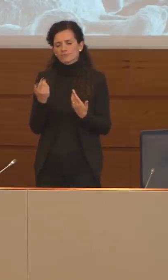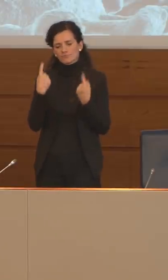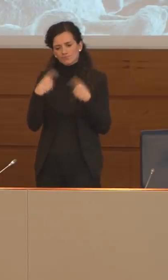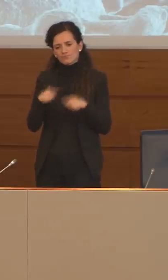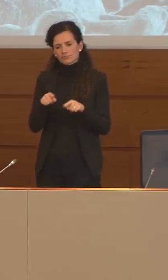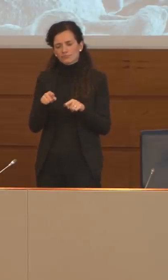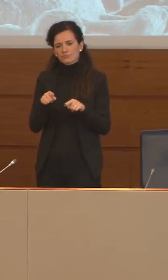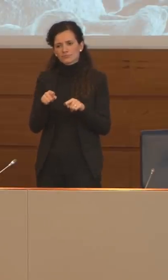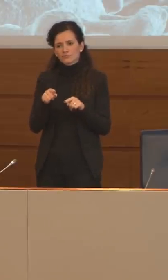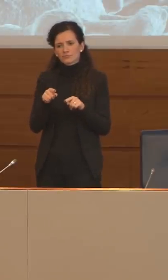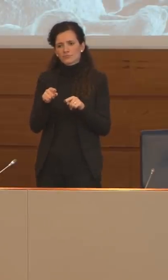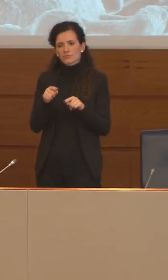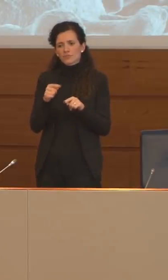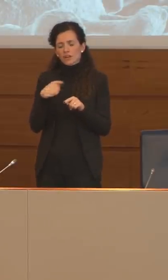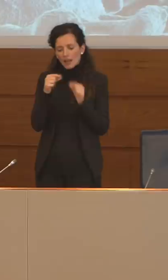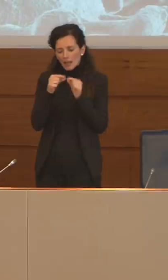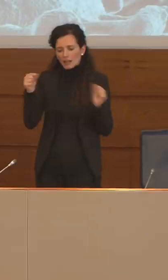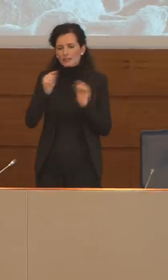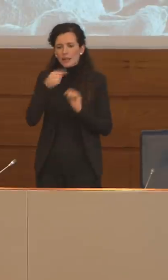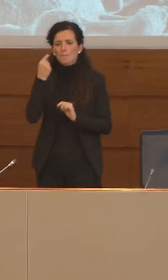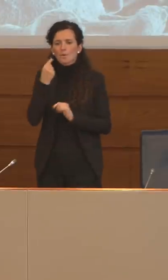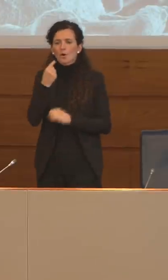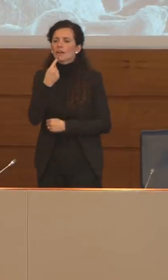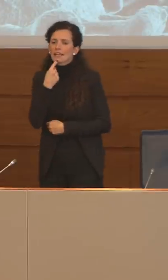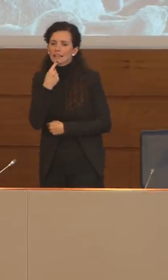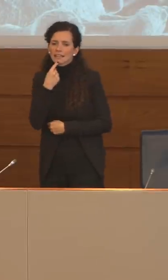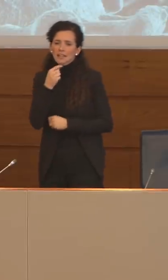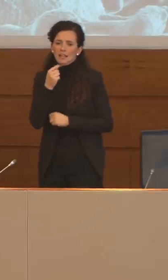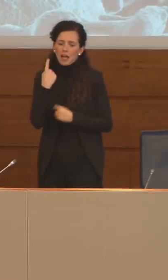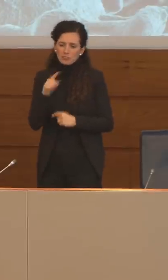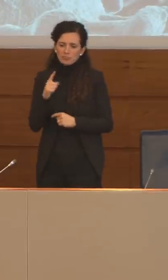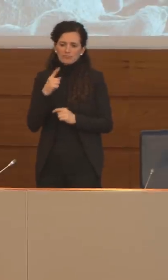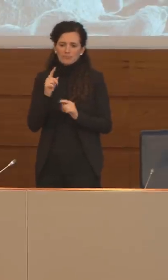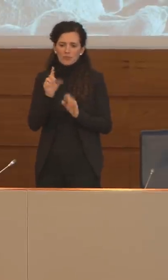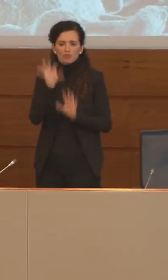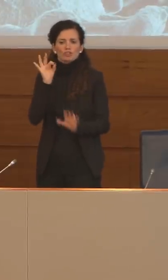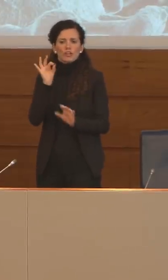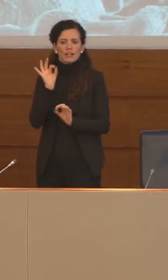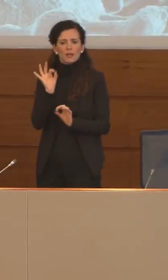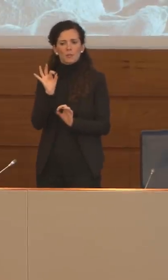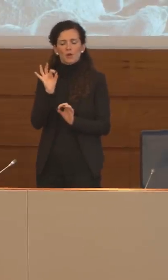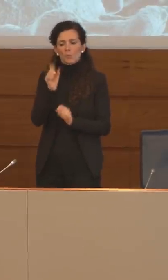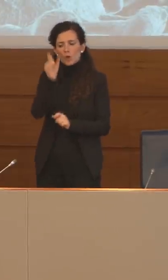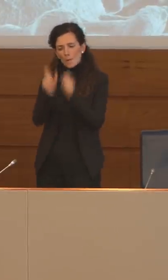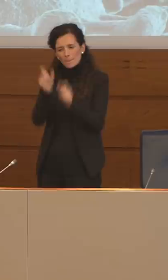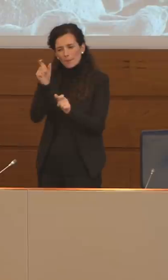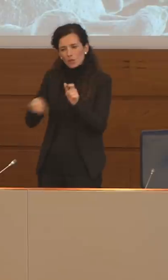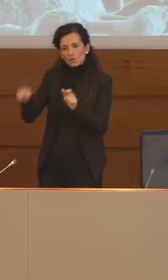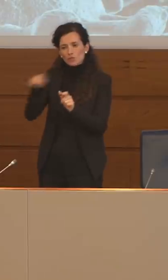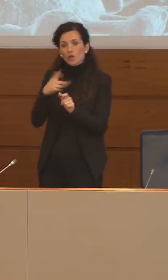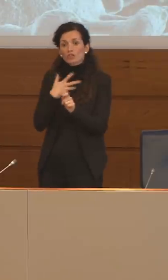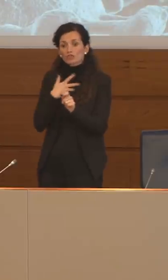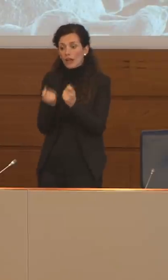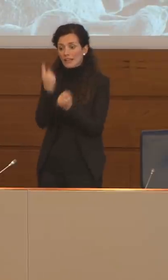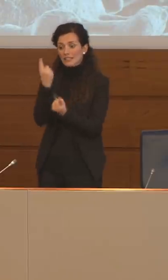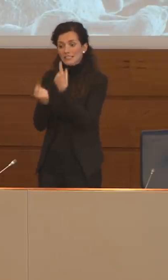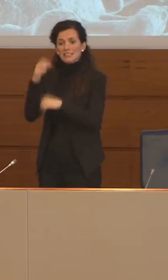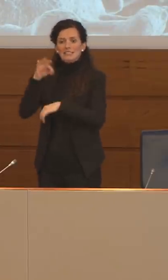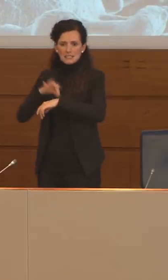l'esecuzione dei tamponi solo a quei soggetti che sono sintomatici